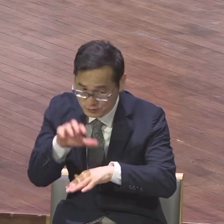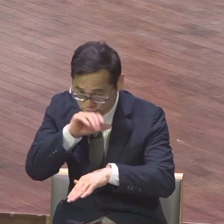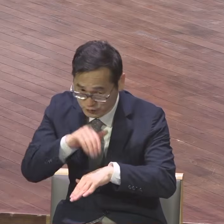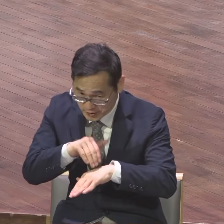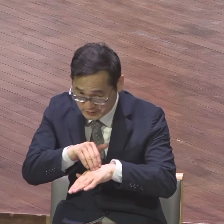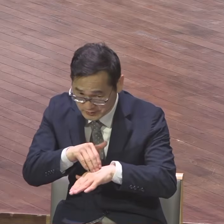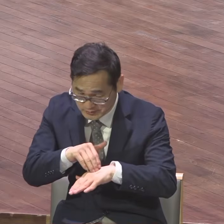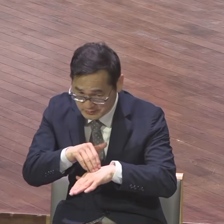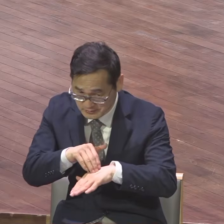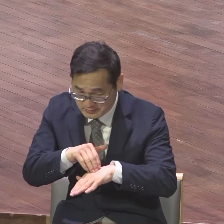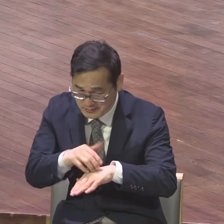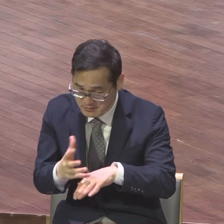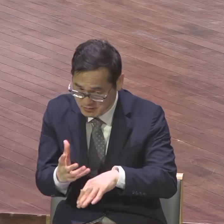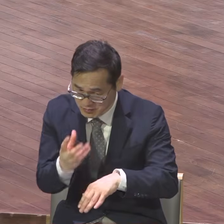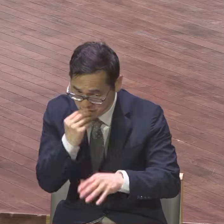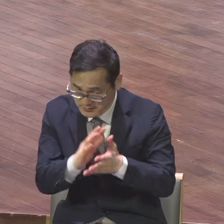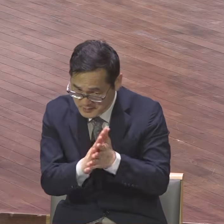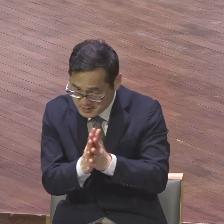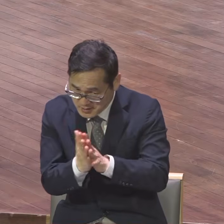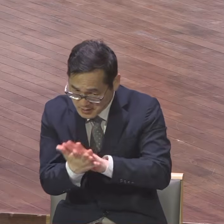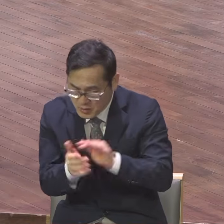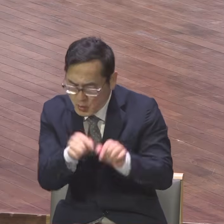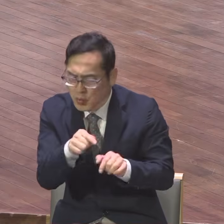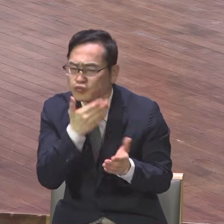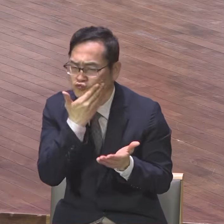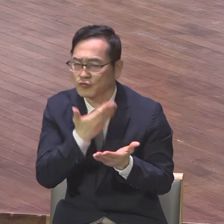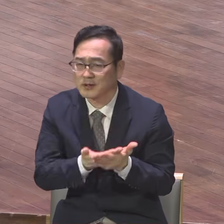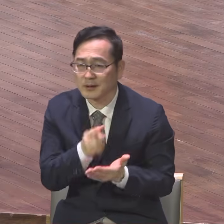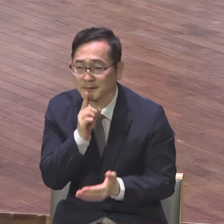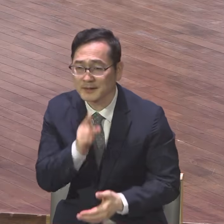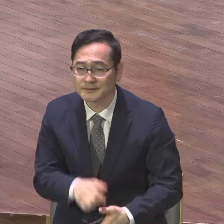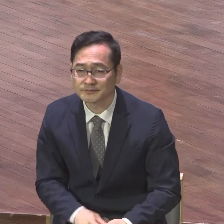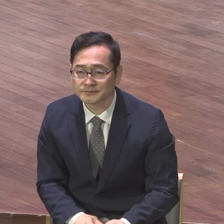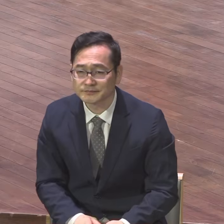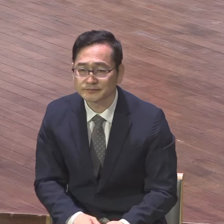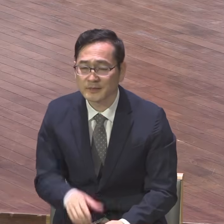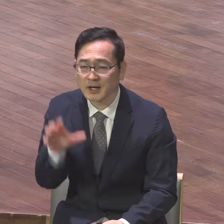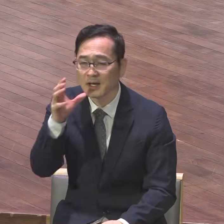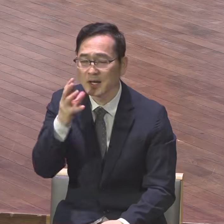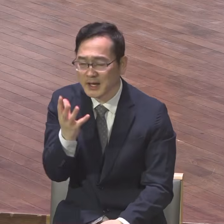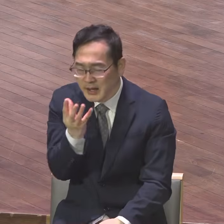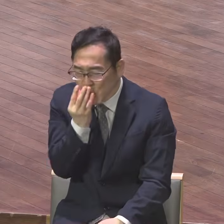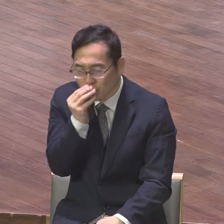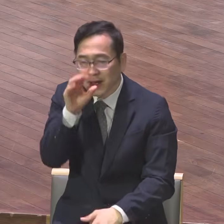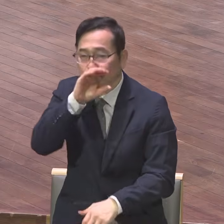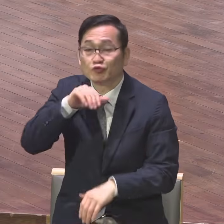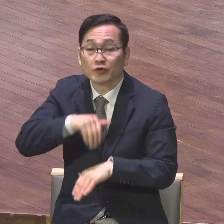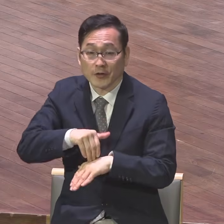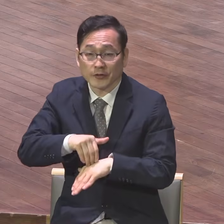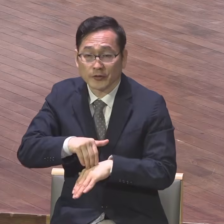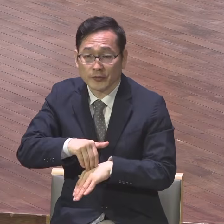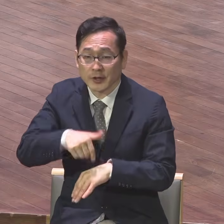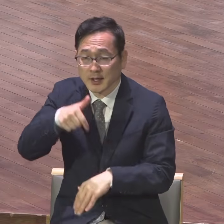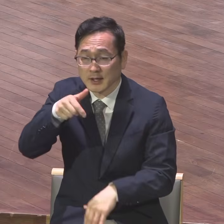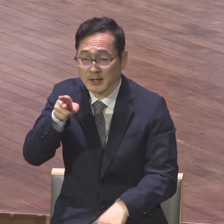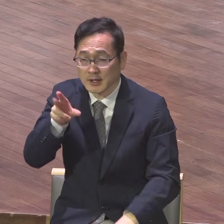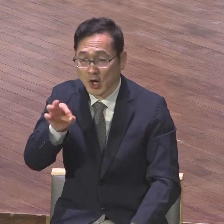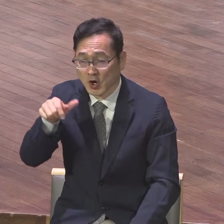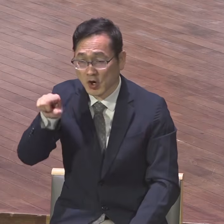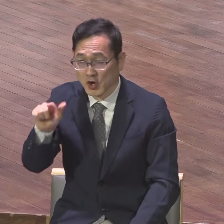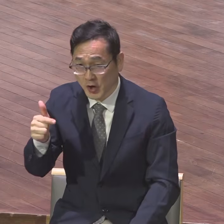연단받는 것이 중요하다는 사실을 여기 강조하고 있어요. 경건의 훈련, 경건, 한마디로 경건의